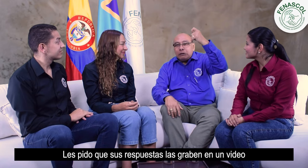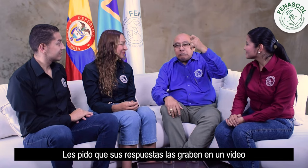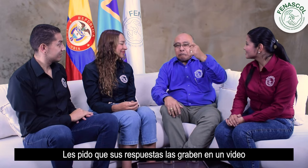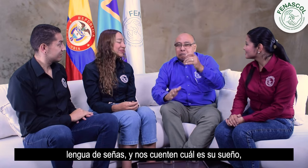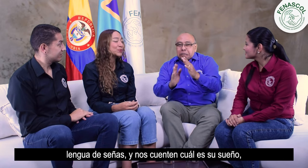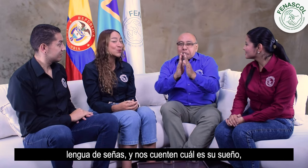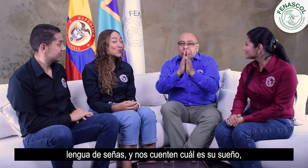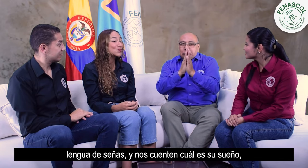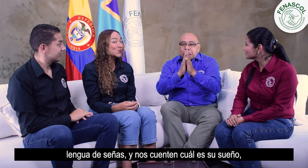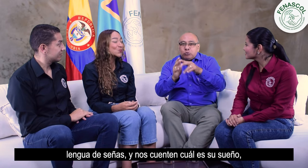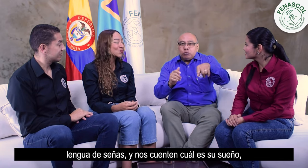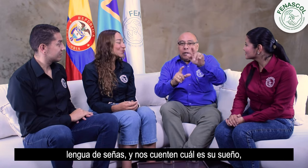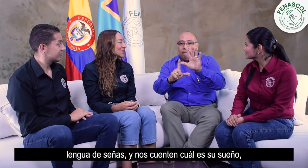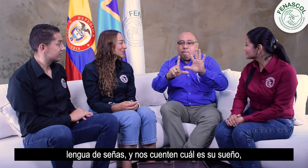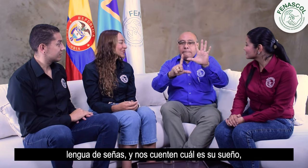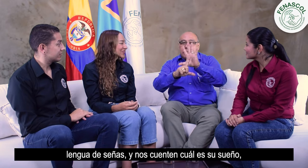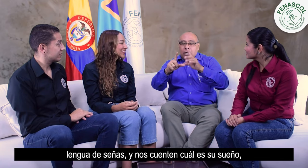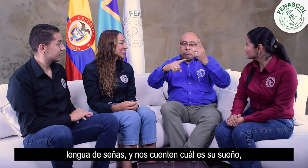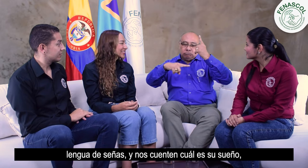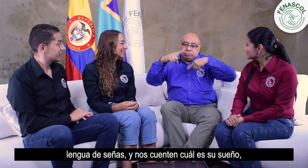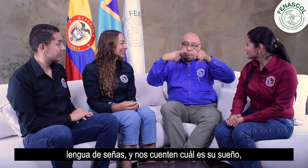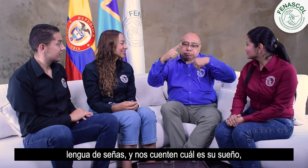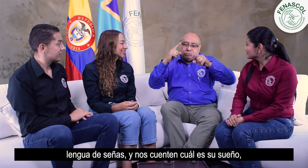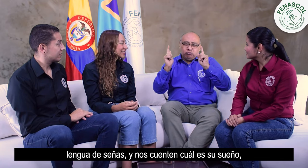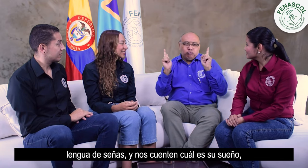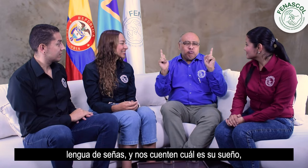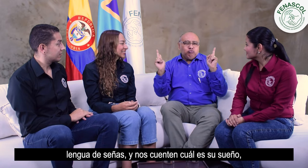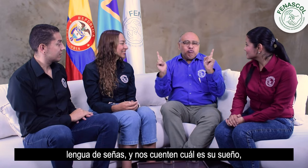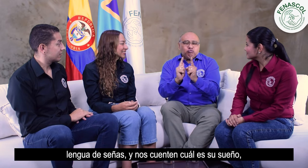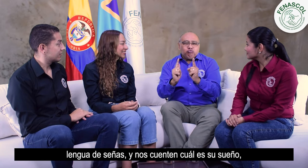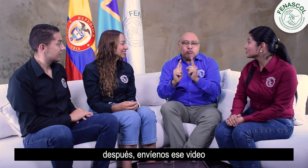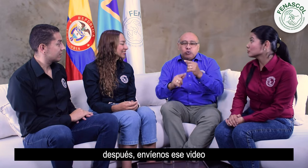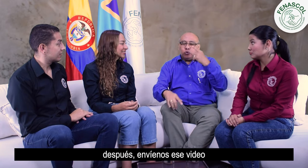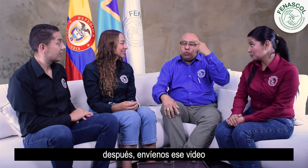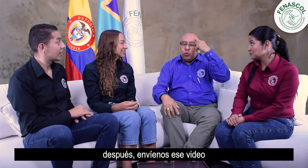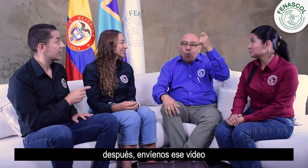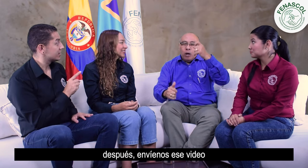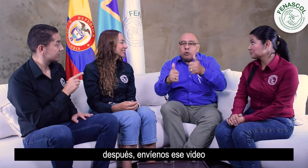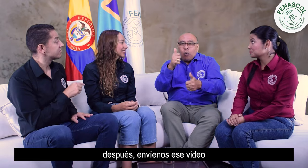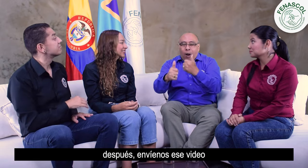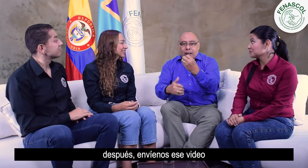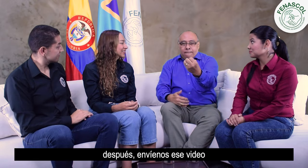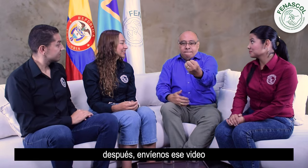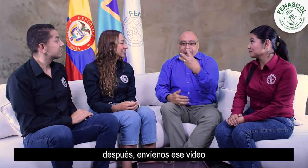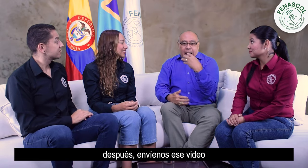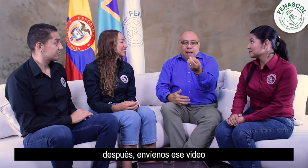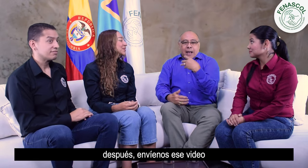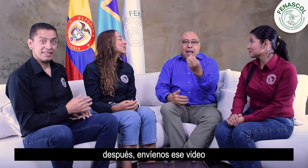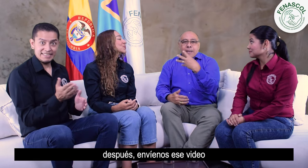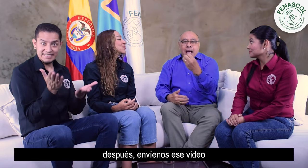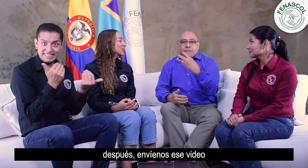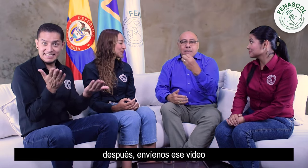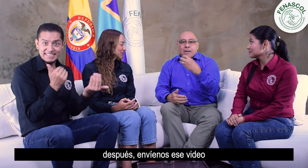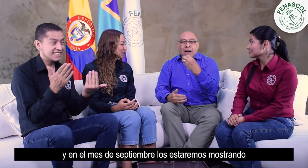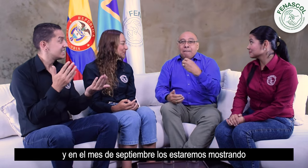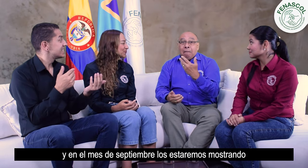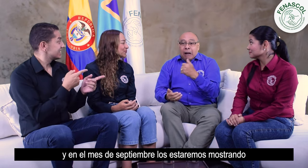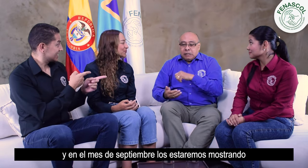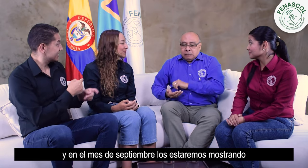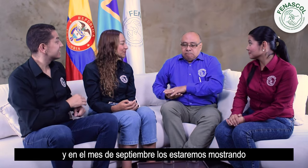video en lengua de señas y nos cuenten cuál es su sueño. Después, envíennos ese video. Y en el mes de